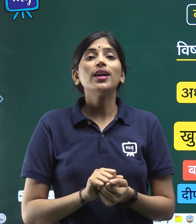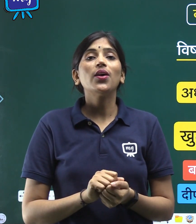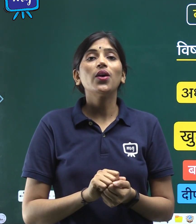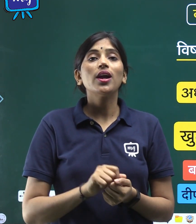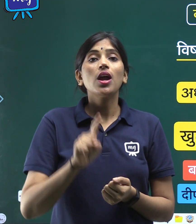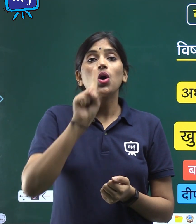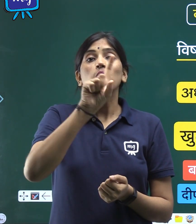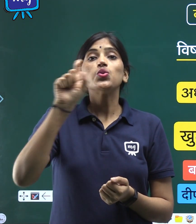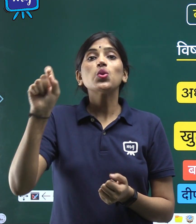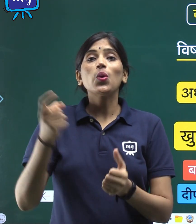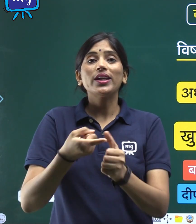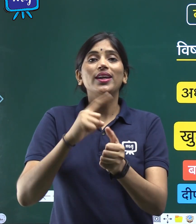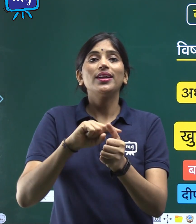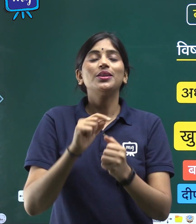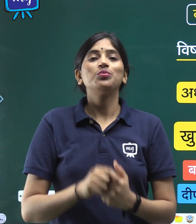सोके।